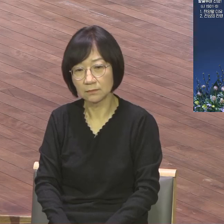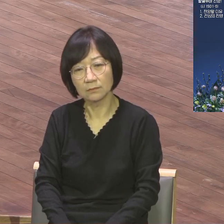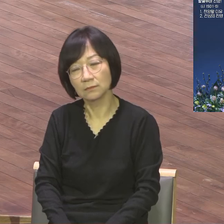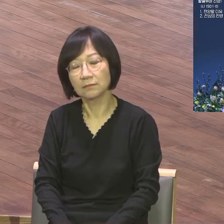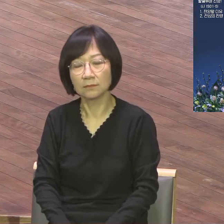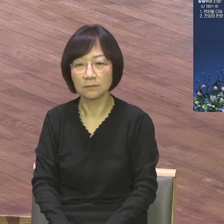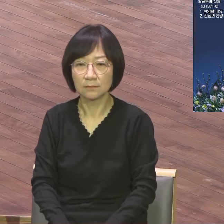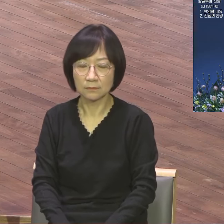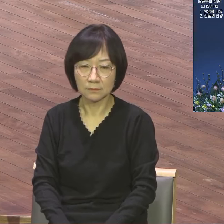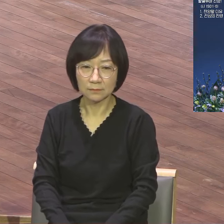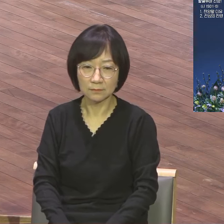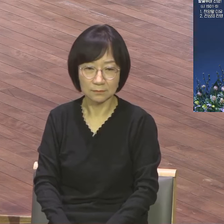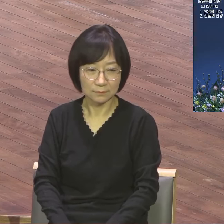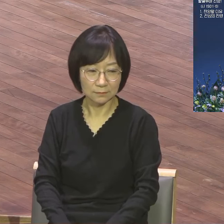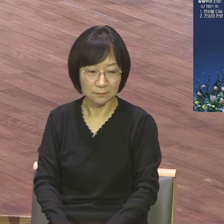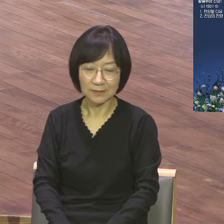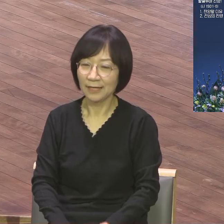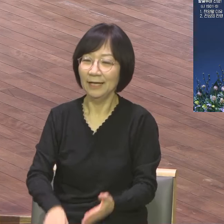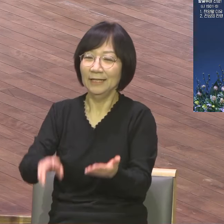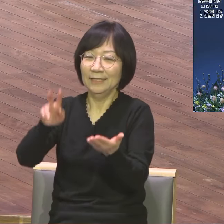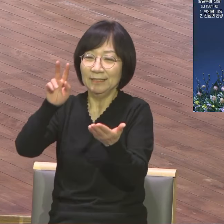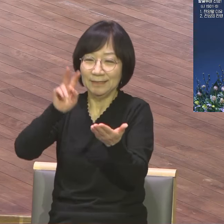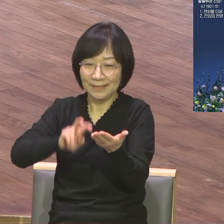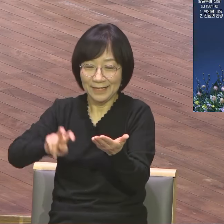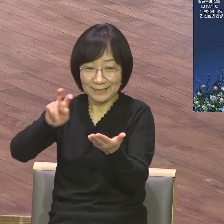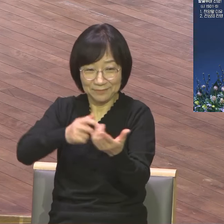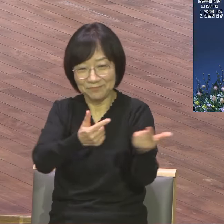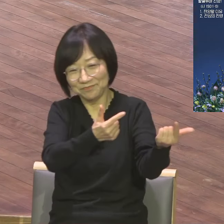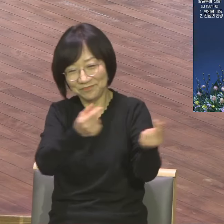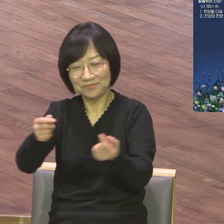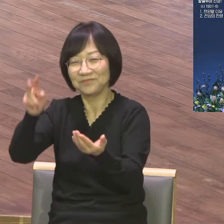찬양 부르는 거 부릅시다.